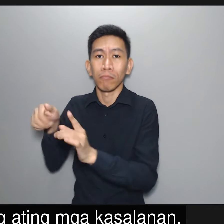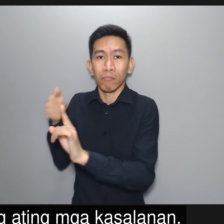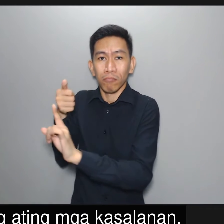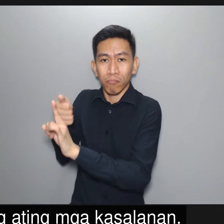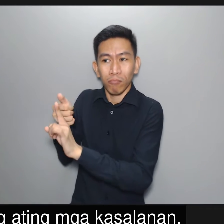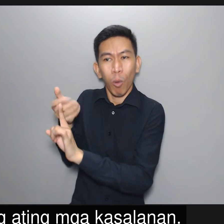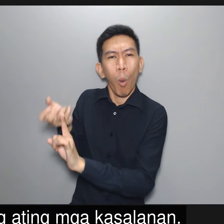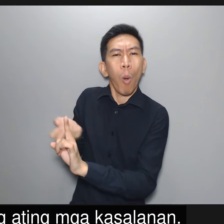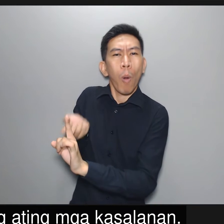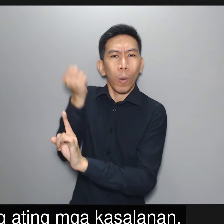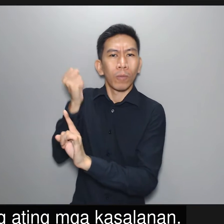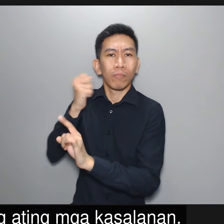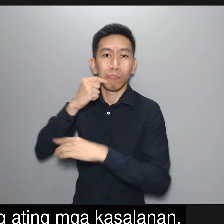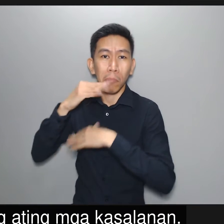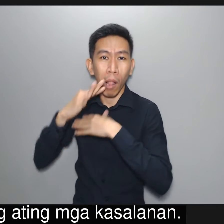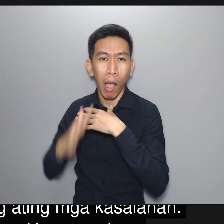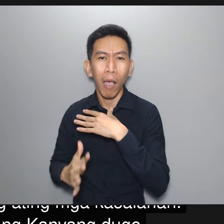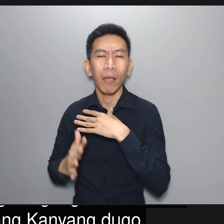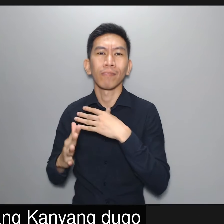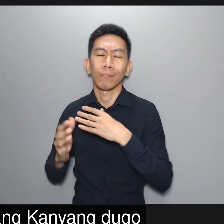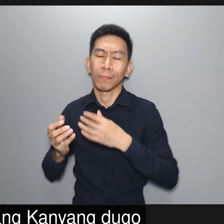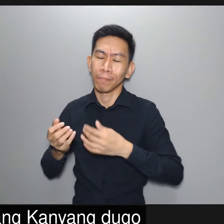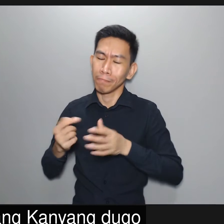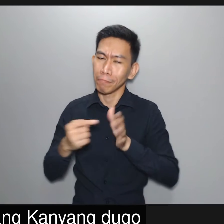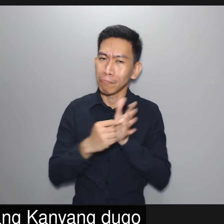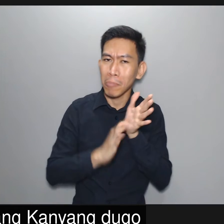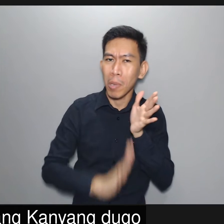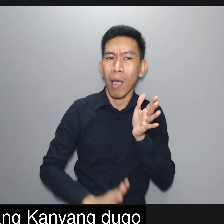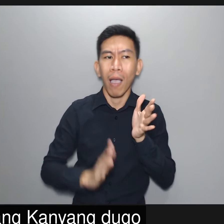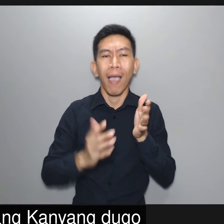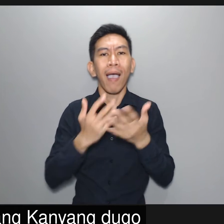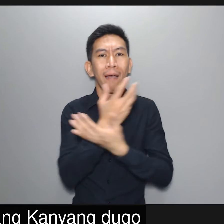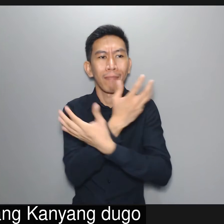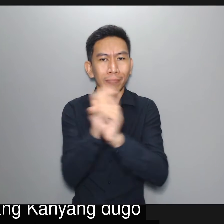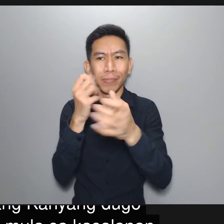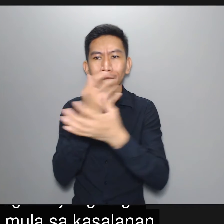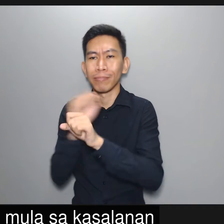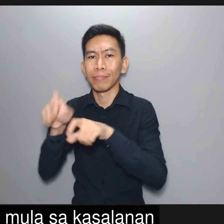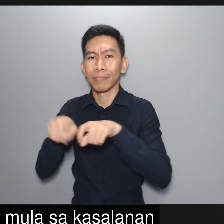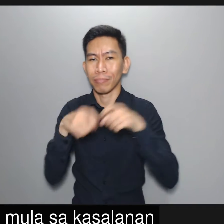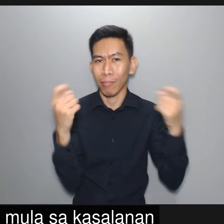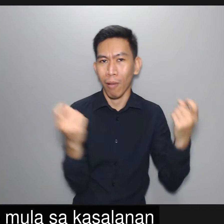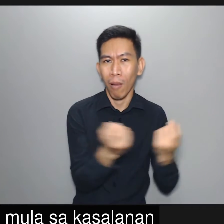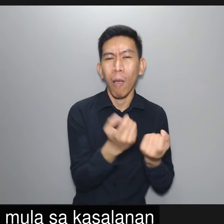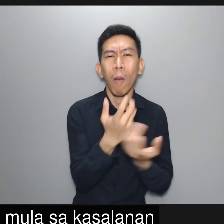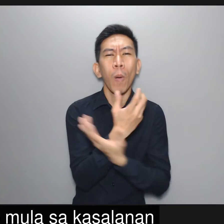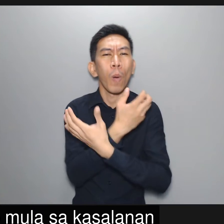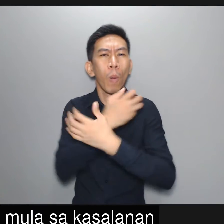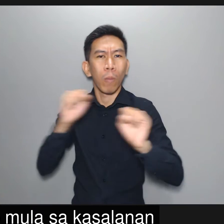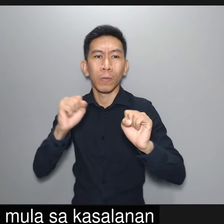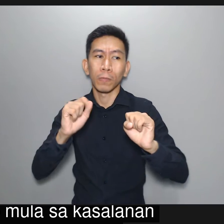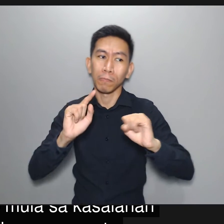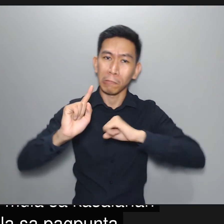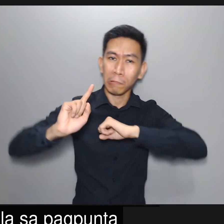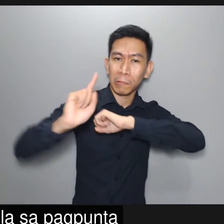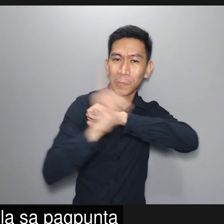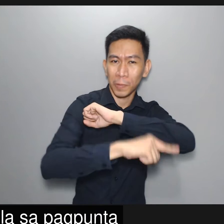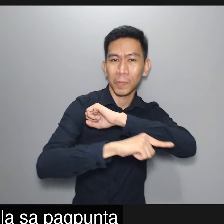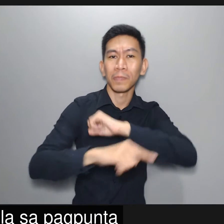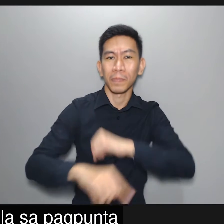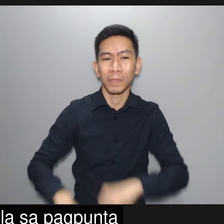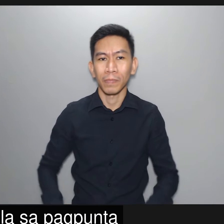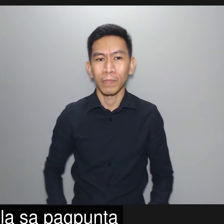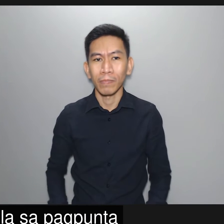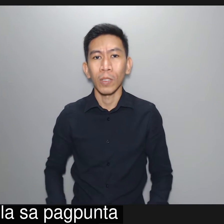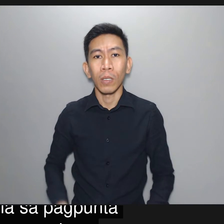upang mapalaya tayo mula sa kasalanan at iligtas tayo mula sa pagpunta sa lugar ng kaparusahan.